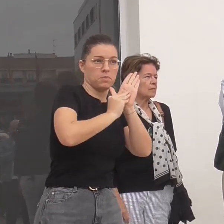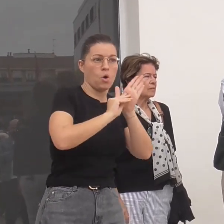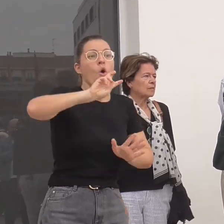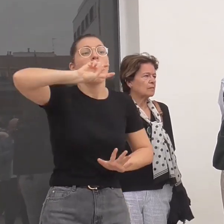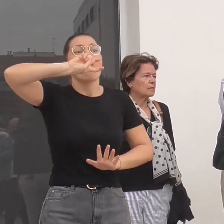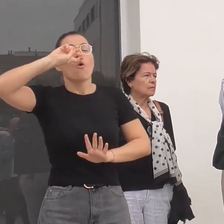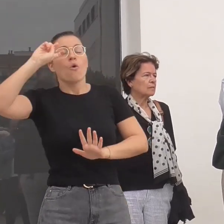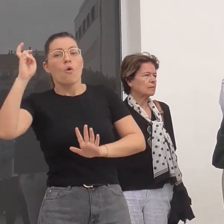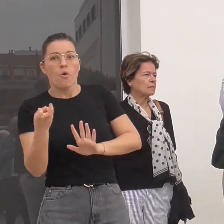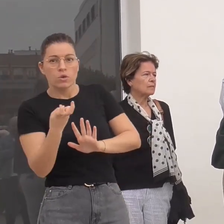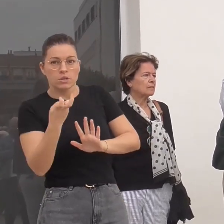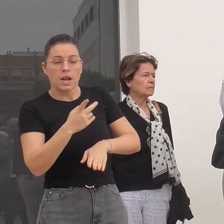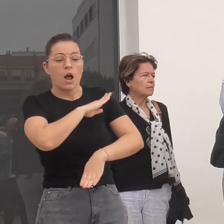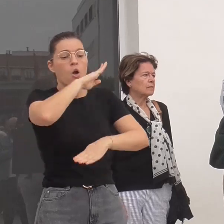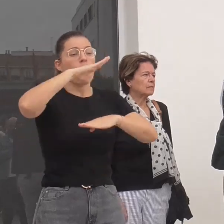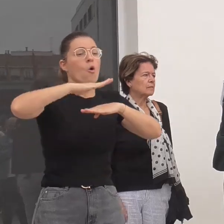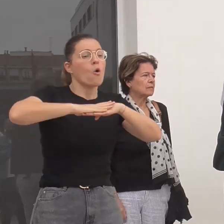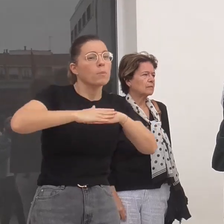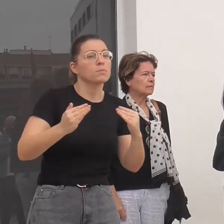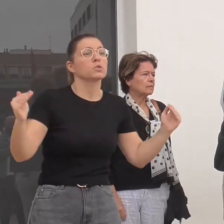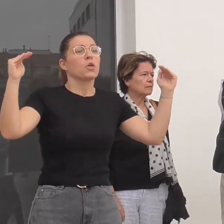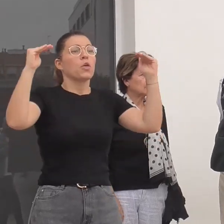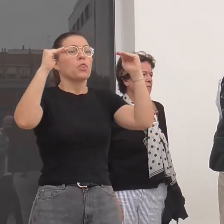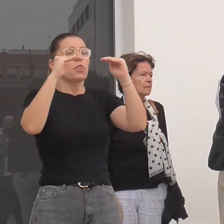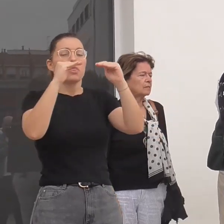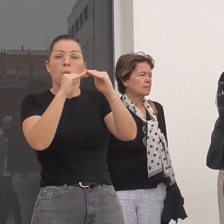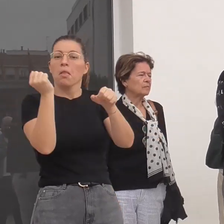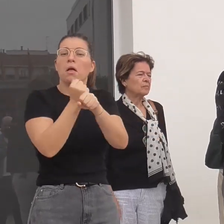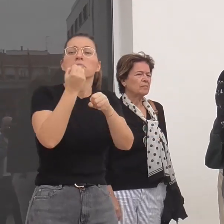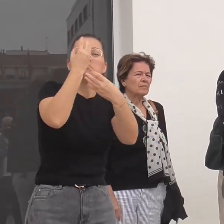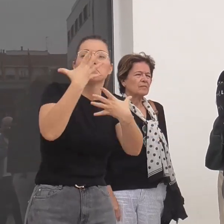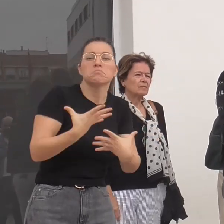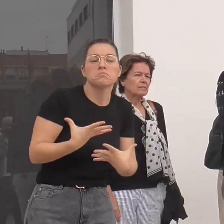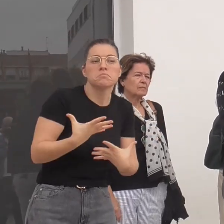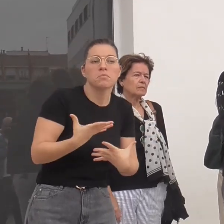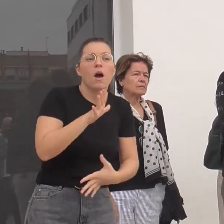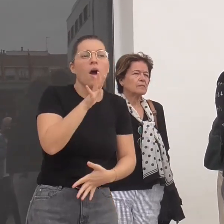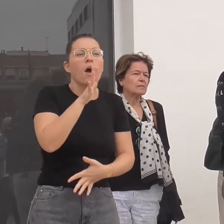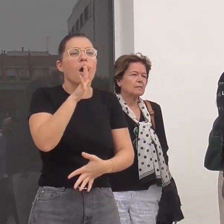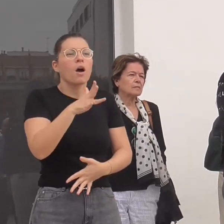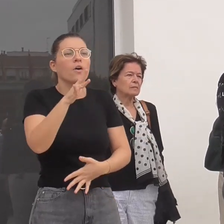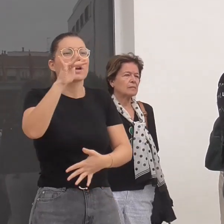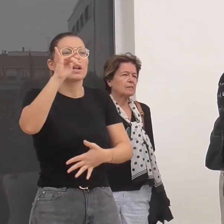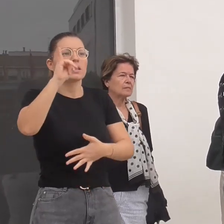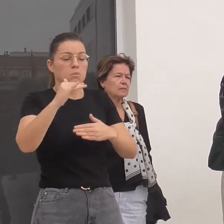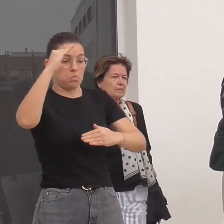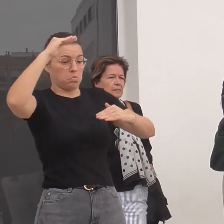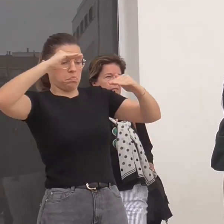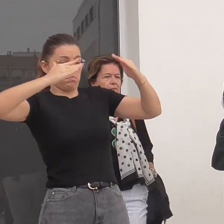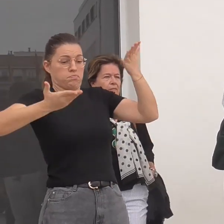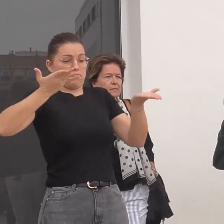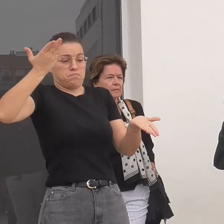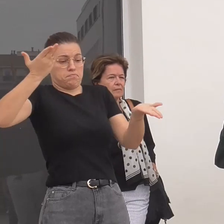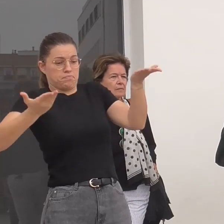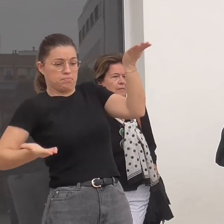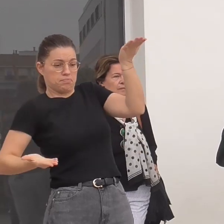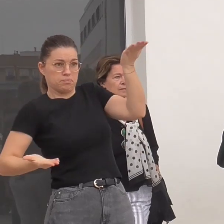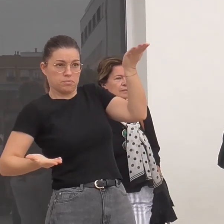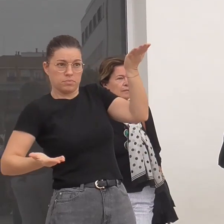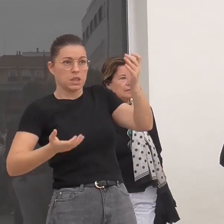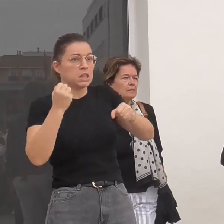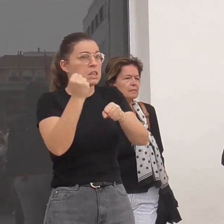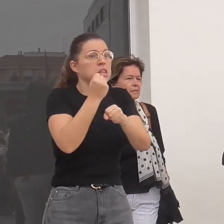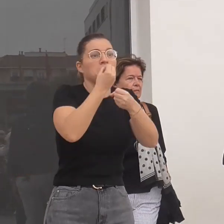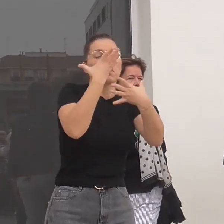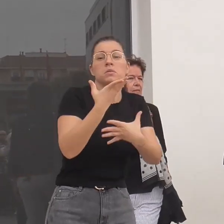en el programa de salud era el compromiso de igualdad, eficacia, tal. Ahora mismo tenemos una desigualdad y una falta de eficacia en